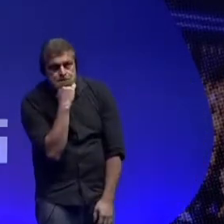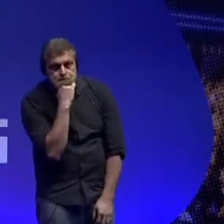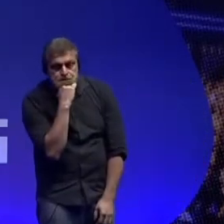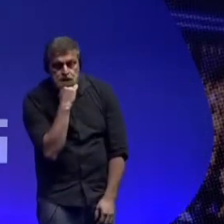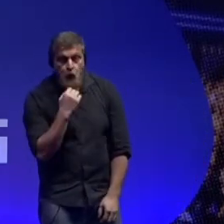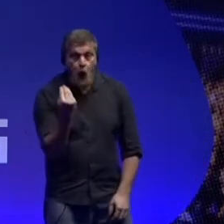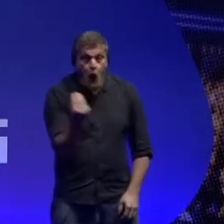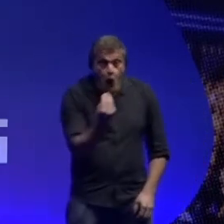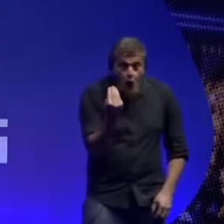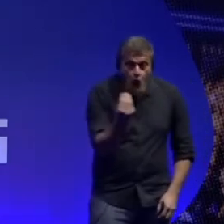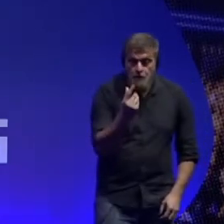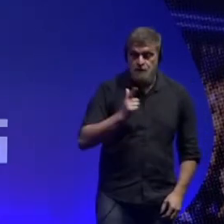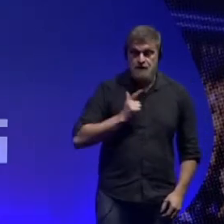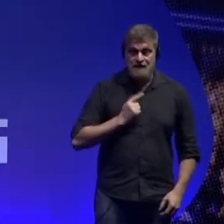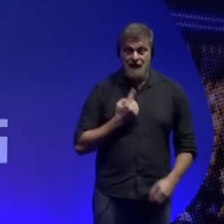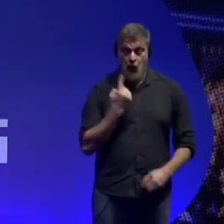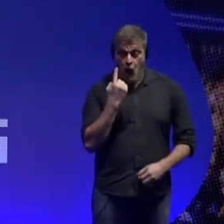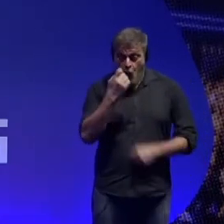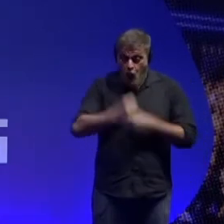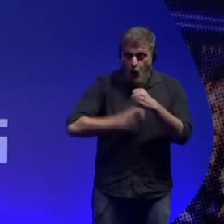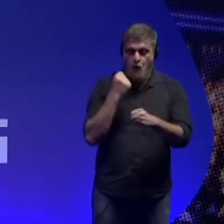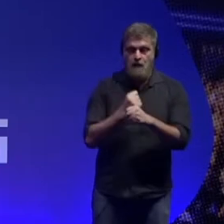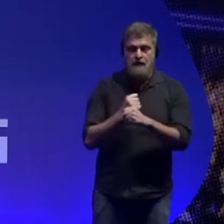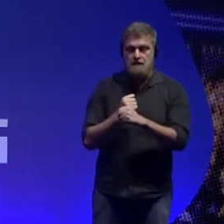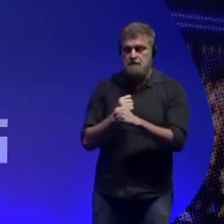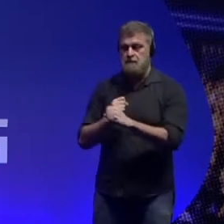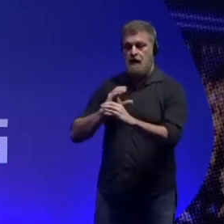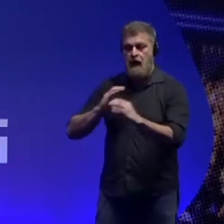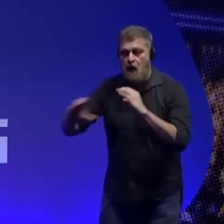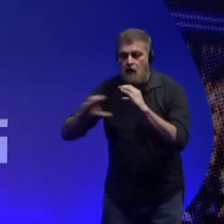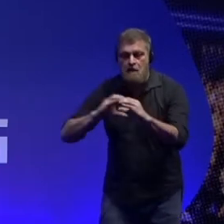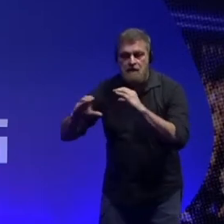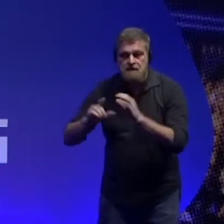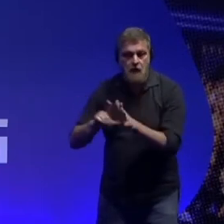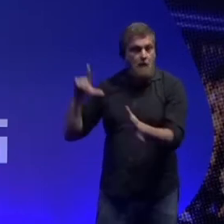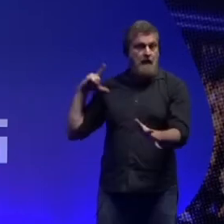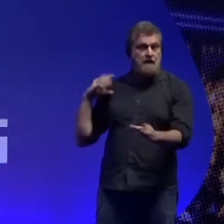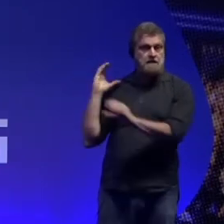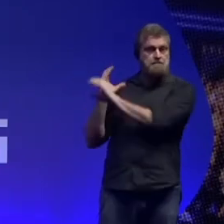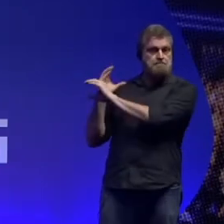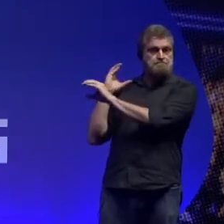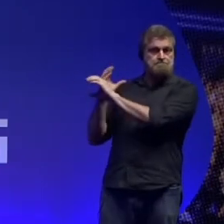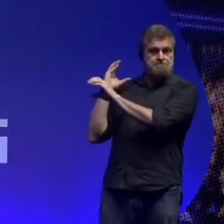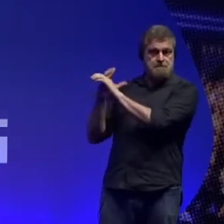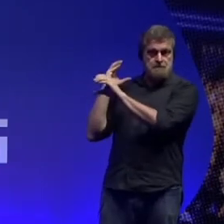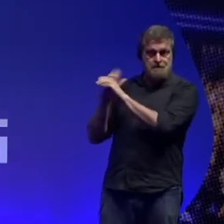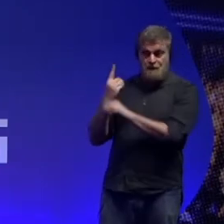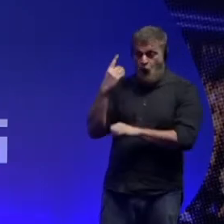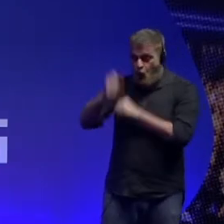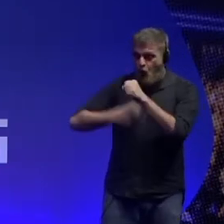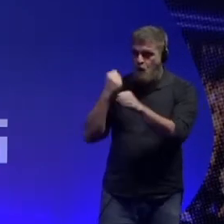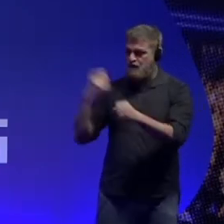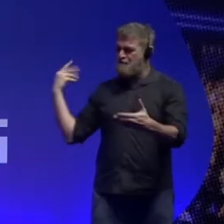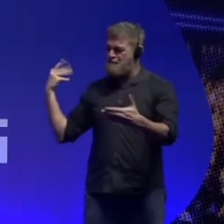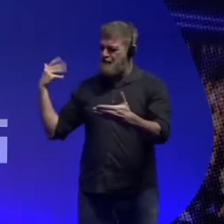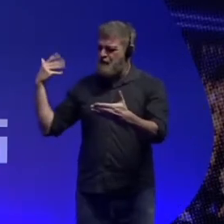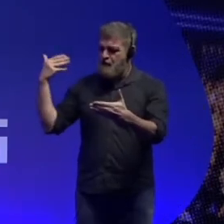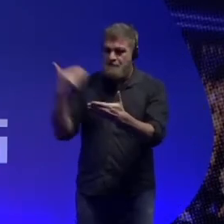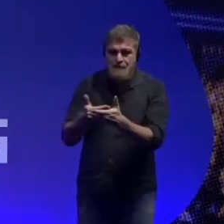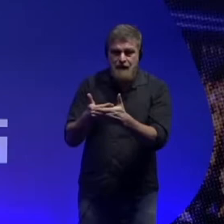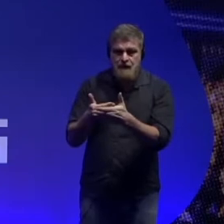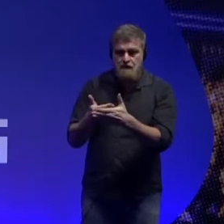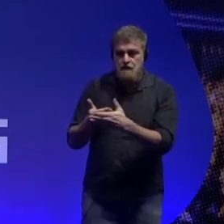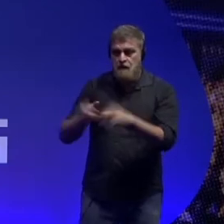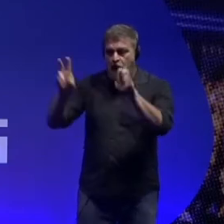Como ele espera um ano para ter algum tipo de comunicação com ela? Como ele espera um ano para ter uma conversa de carreira? Como